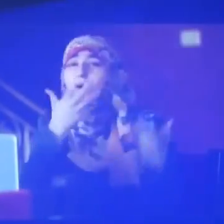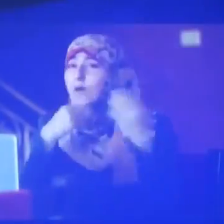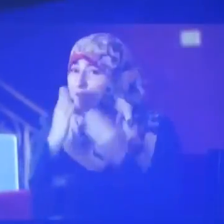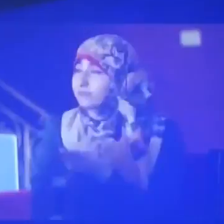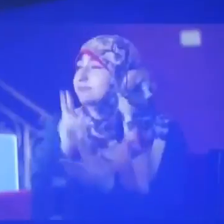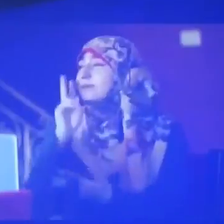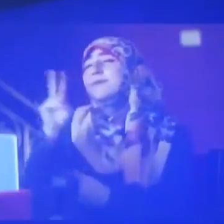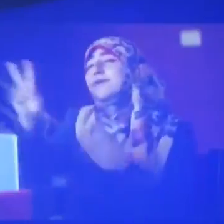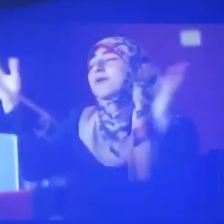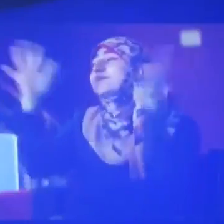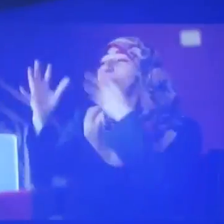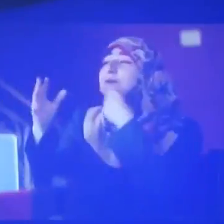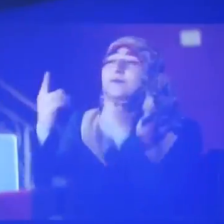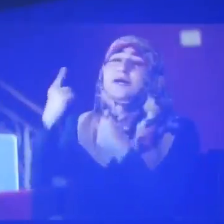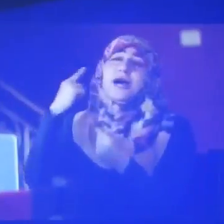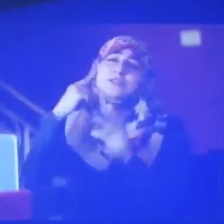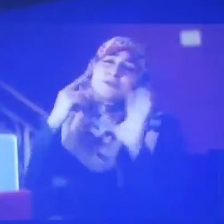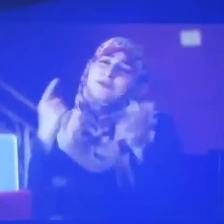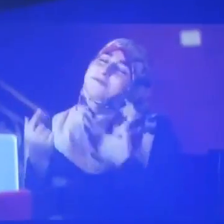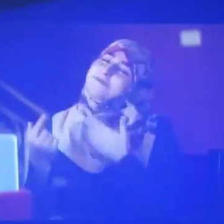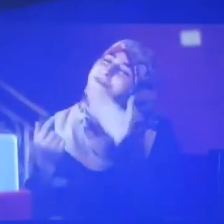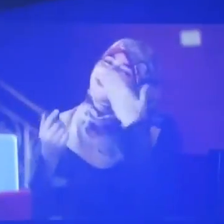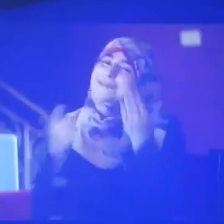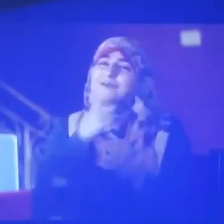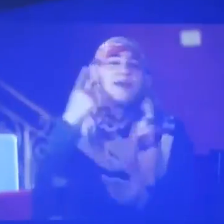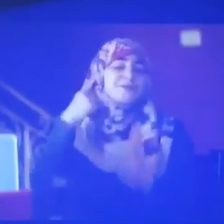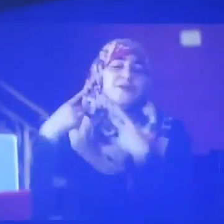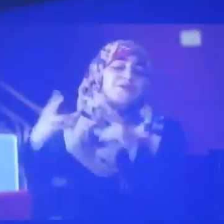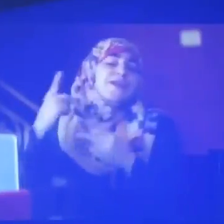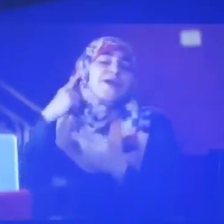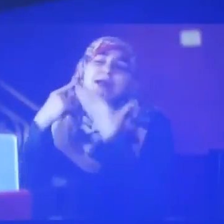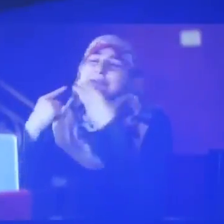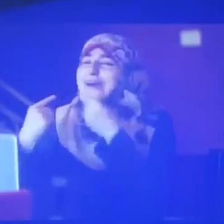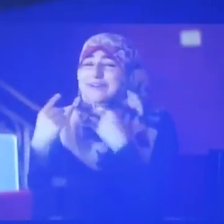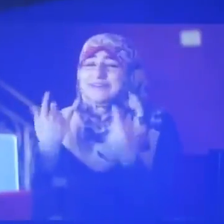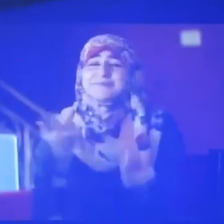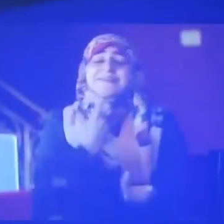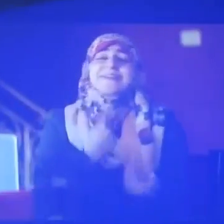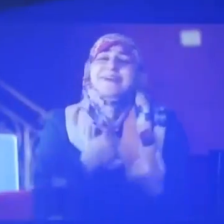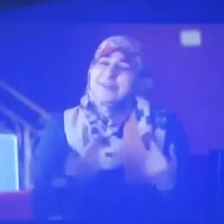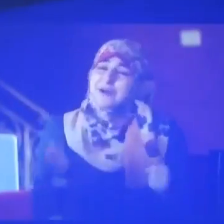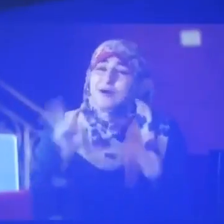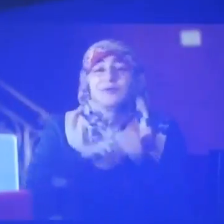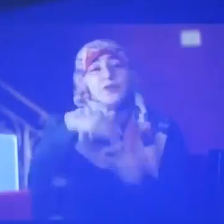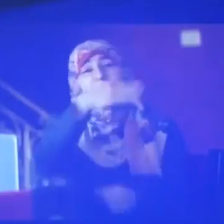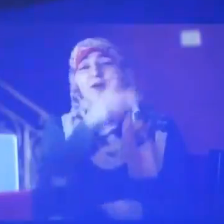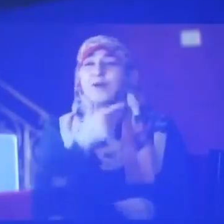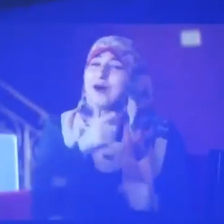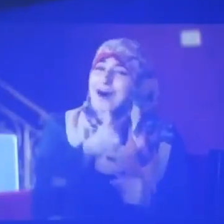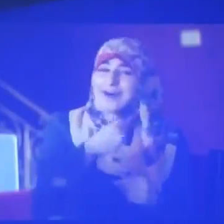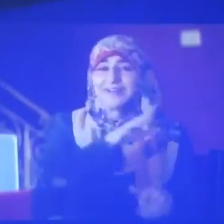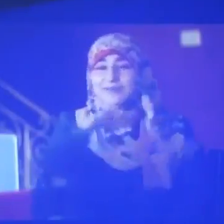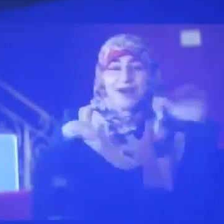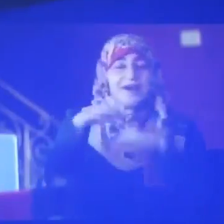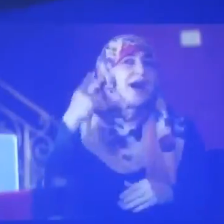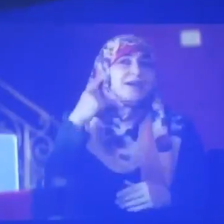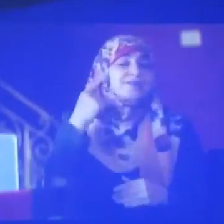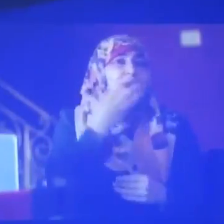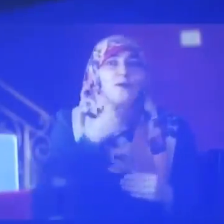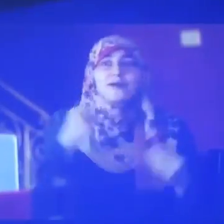الهواء، ما أحلى صوت المطر. يسمعوا صوت الأغاني يحكوا ياي هذا كتير حلو، روح على البحر يسمعوا صوت الأمواج يحكوا هذا كتير حلو هذا الصوت،